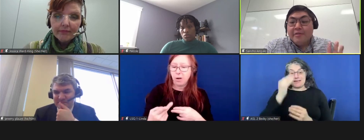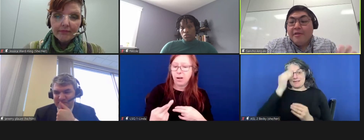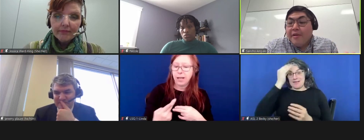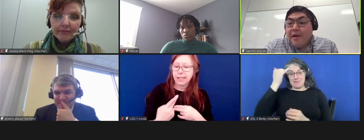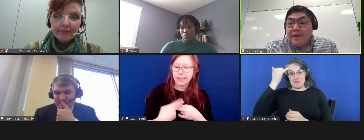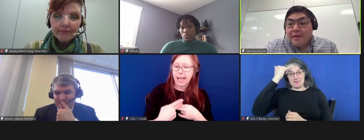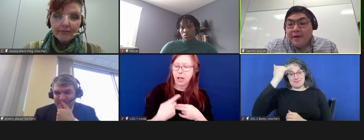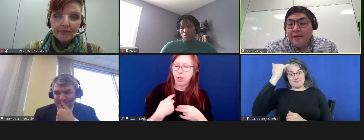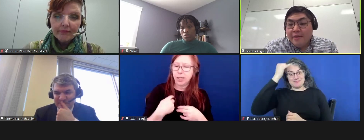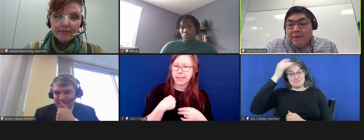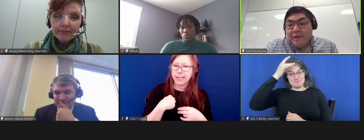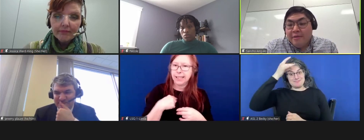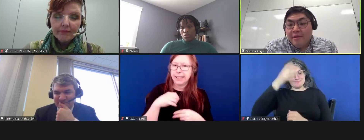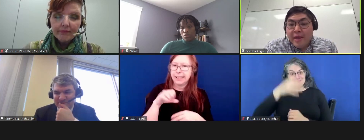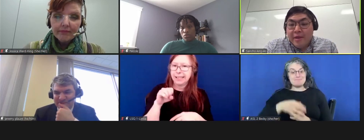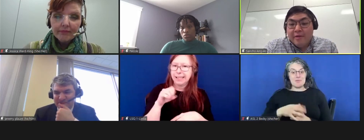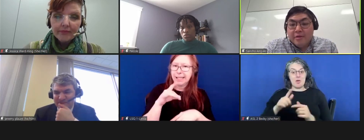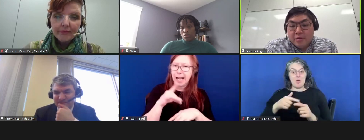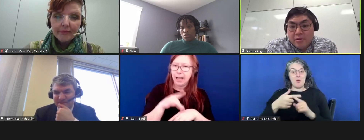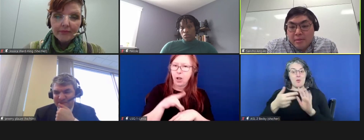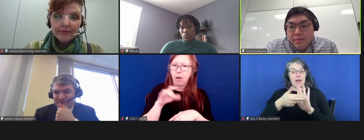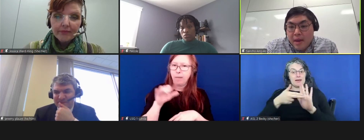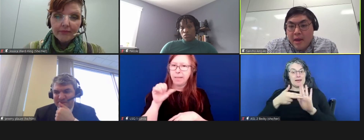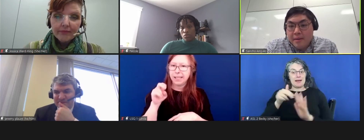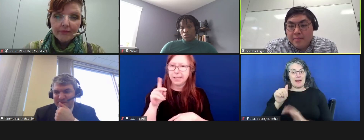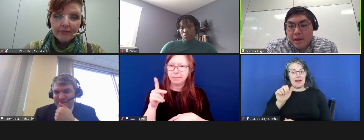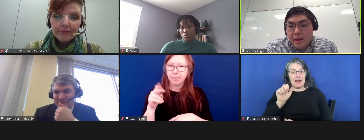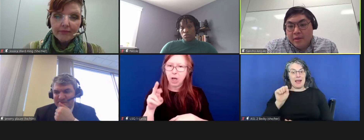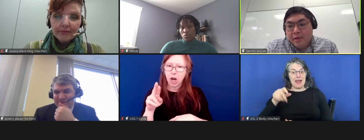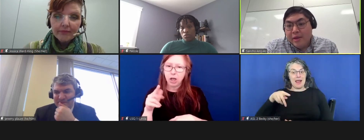Je te lis ce terme car c'est